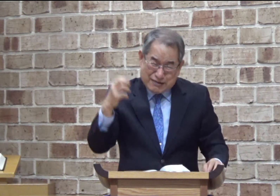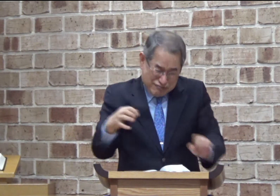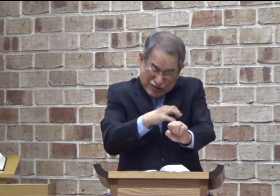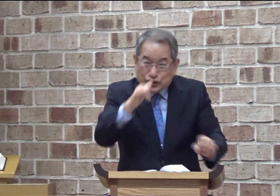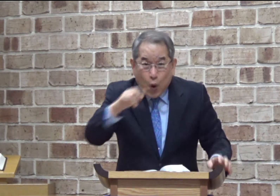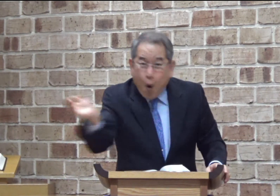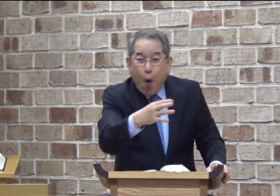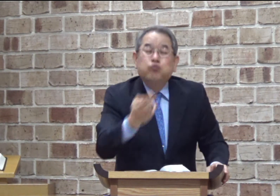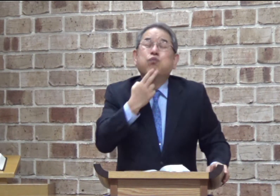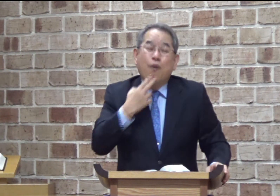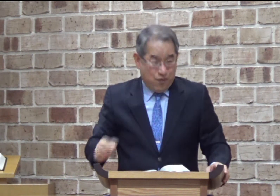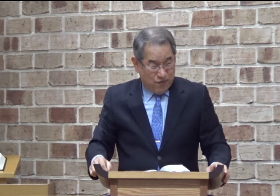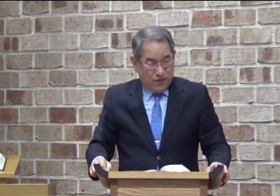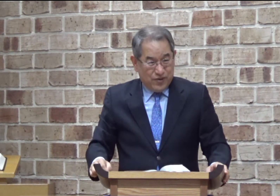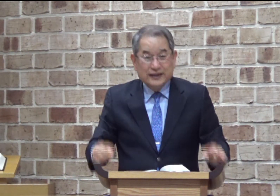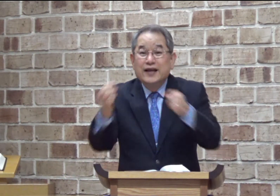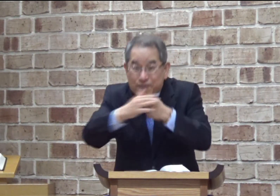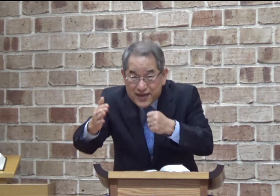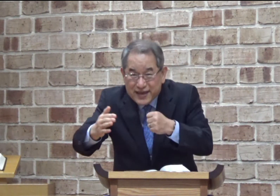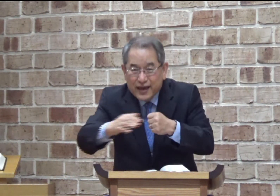없습니다. 천국 가면